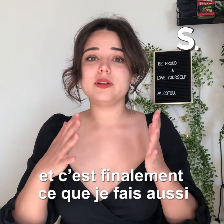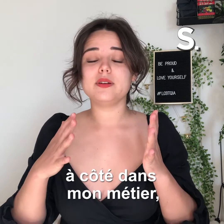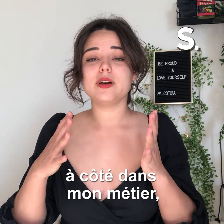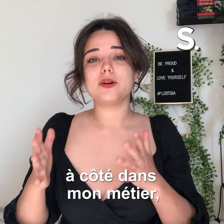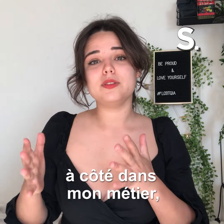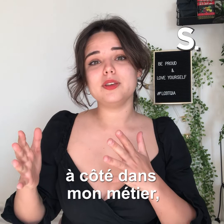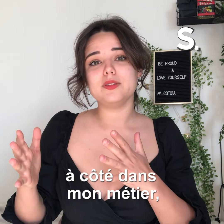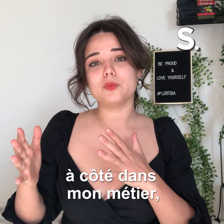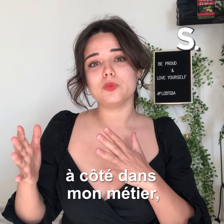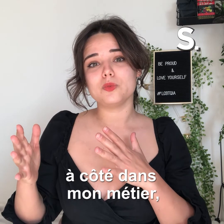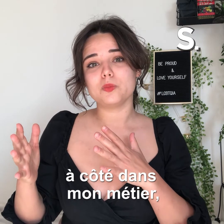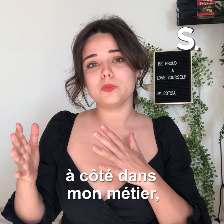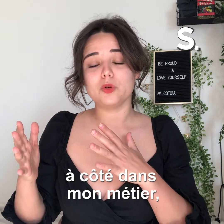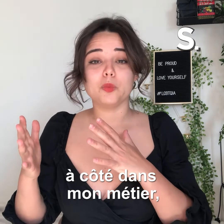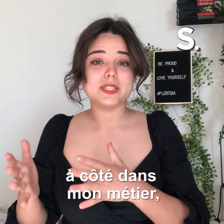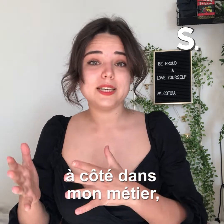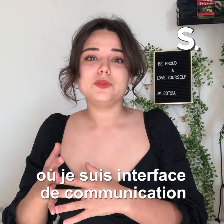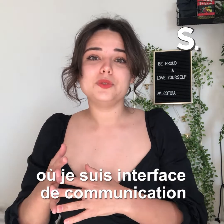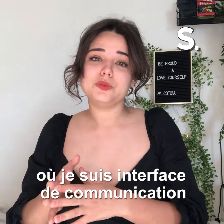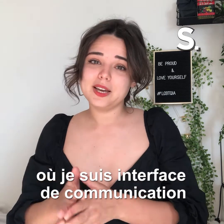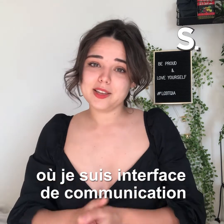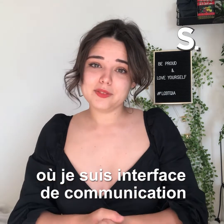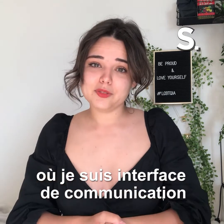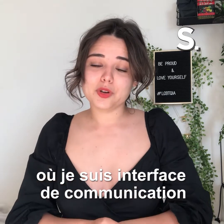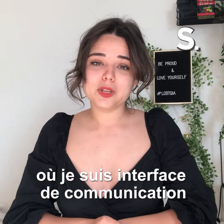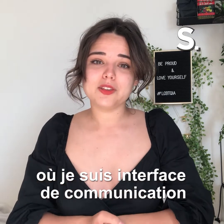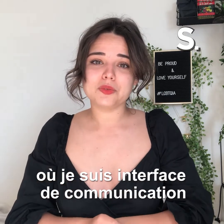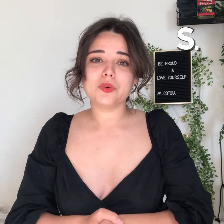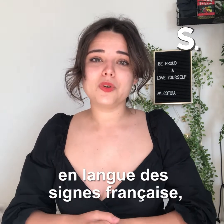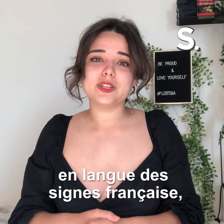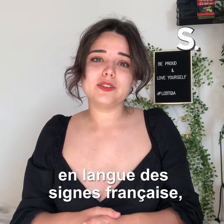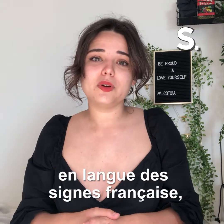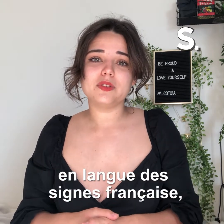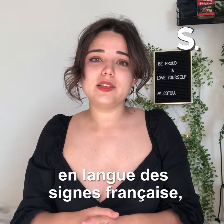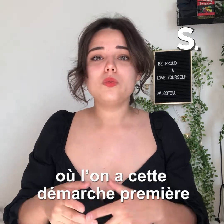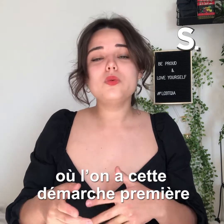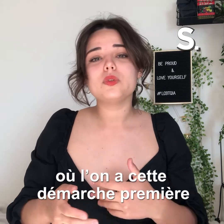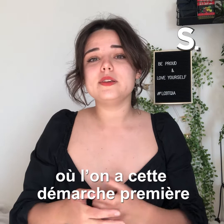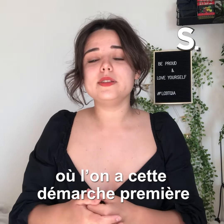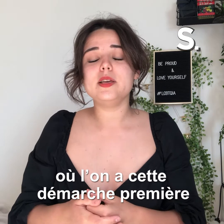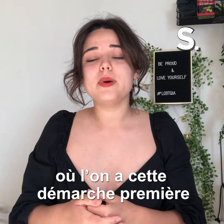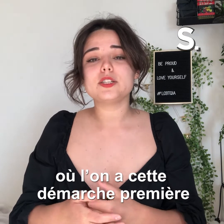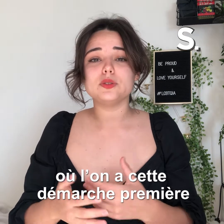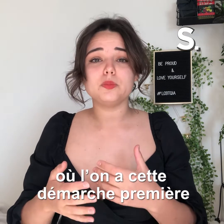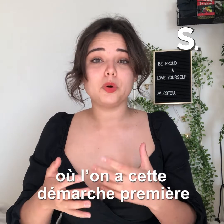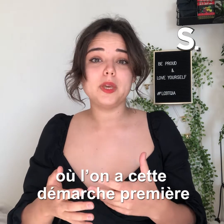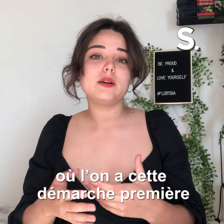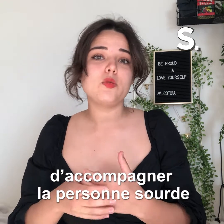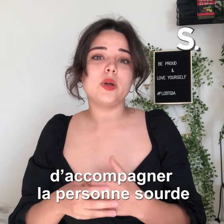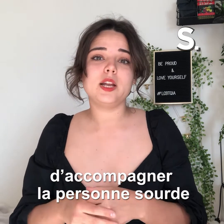à côté dans mon métier. Je suis interface de communication en langue des signes française, où on a cette démarche première d'accompagner